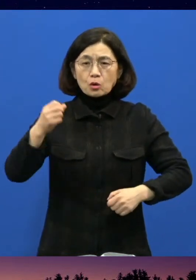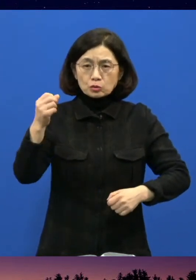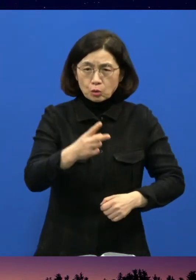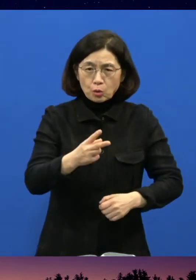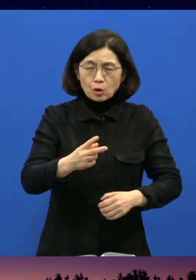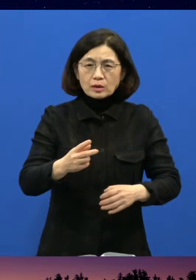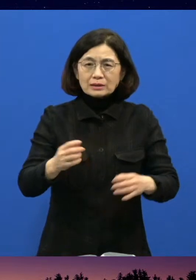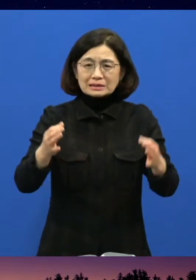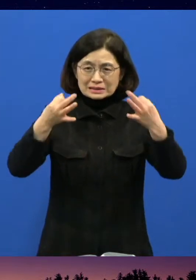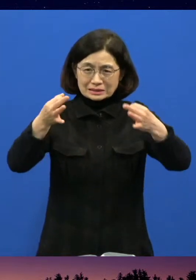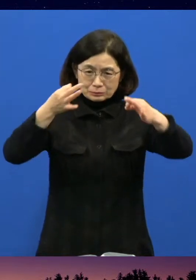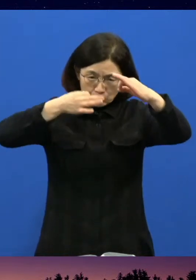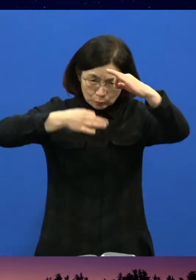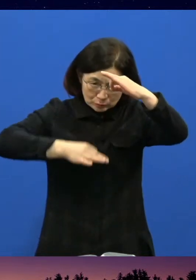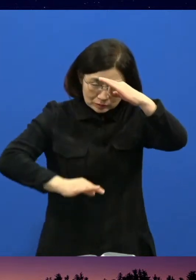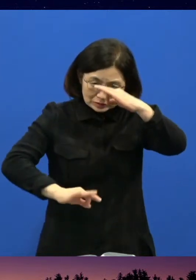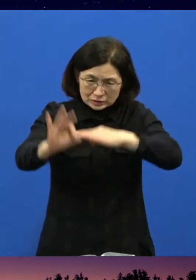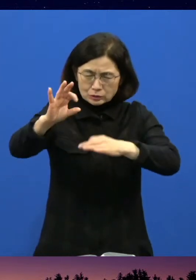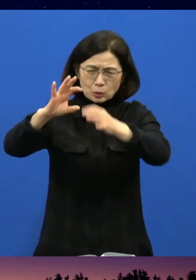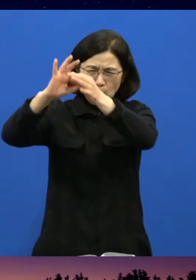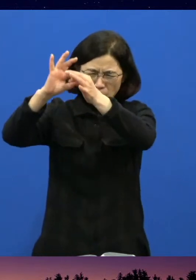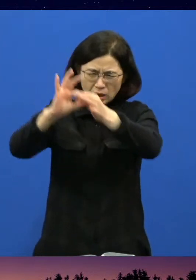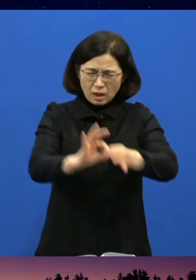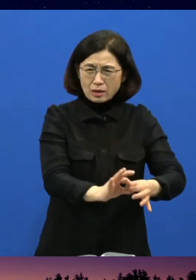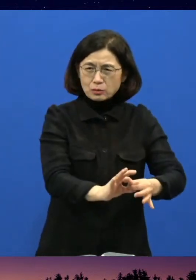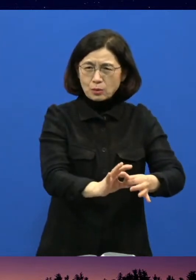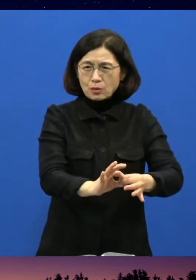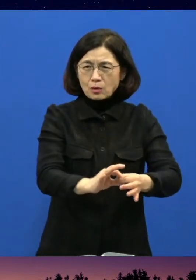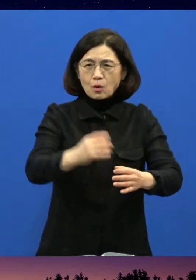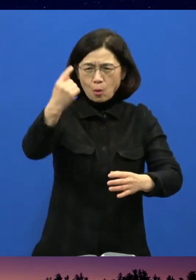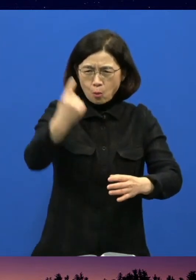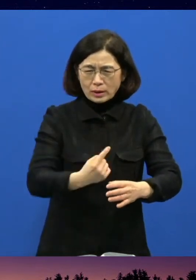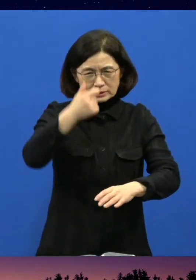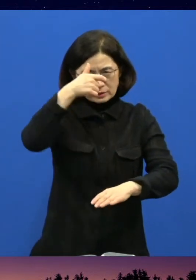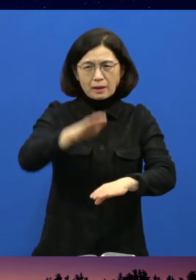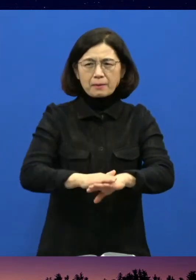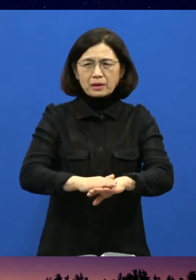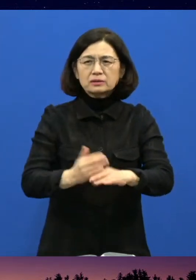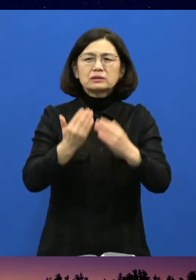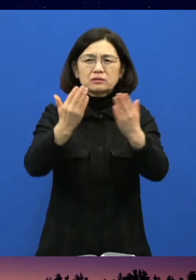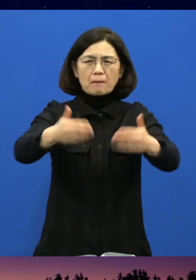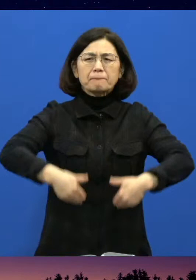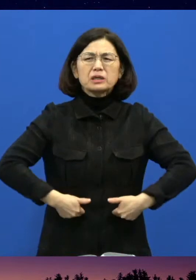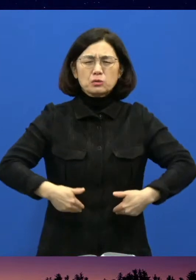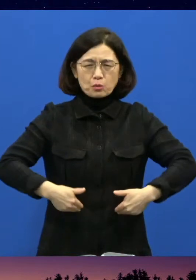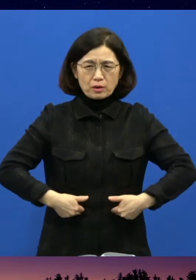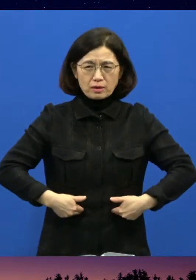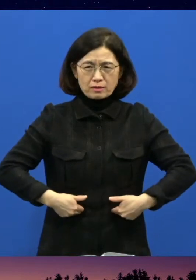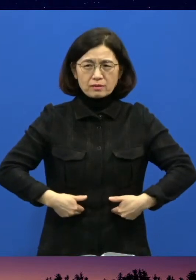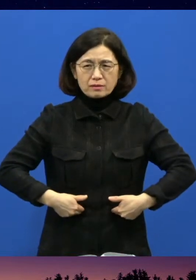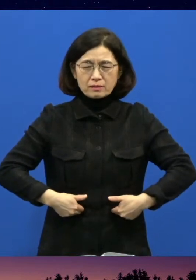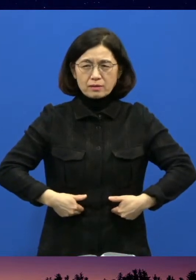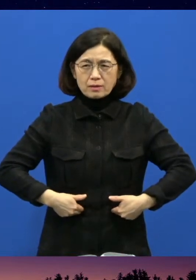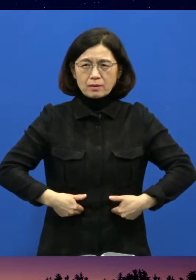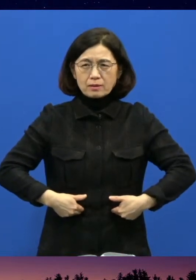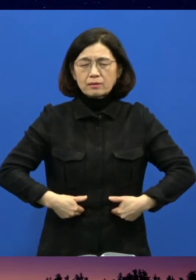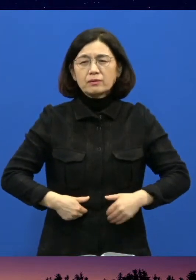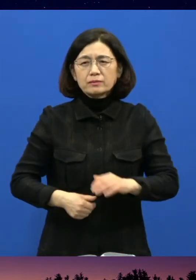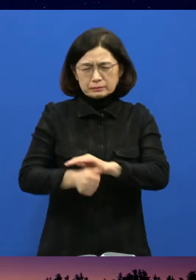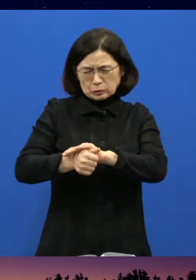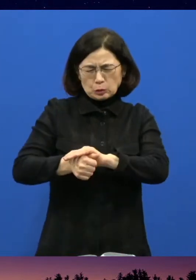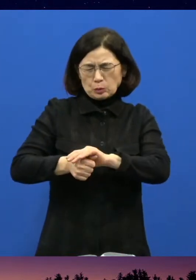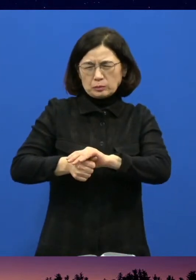우리가 이렇게 계속 할 수 있는 게 얼마나 감사한지 모르겠습니다. 해야 돼. 그죠? 저는